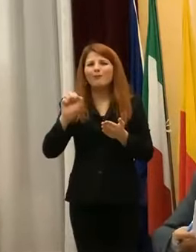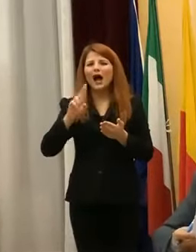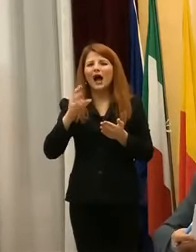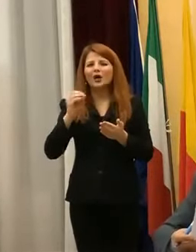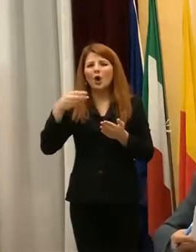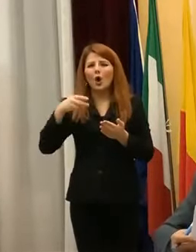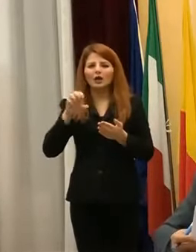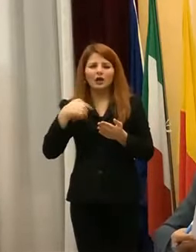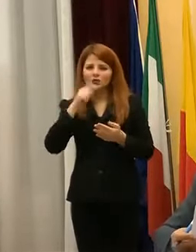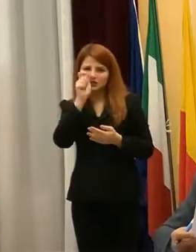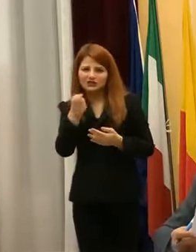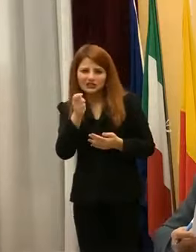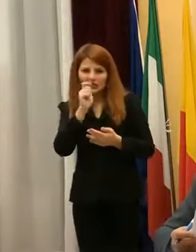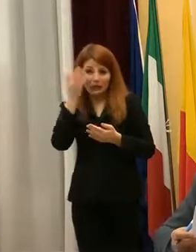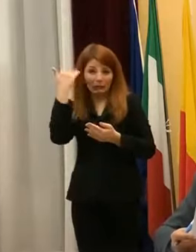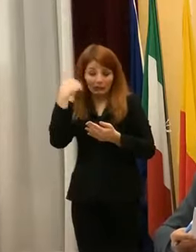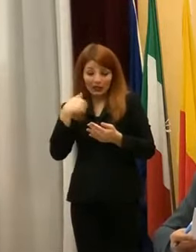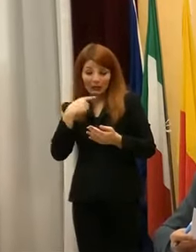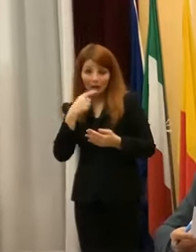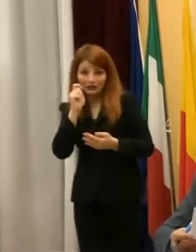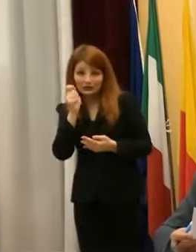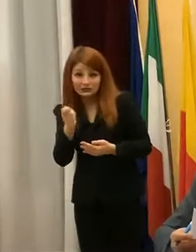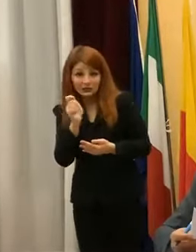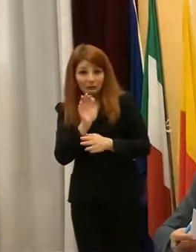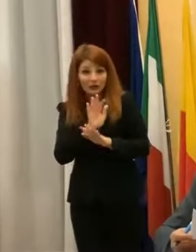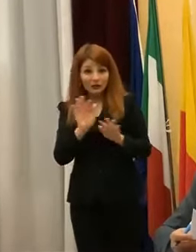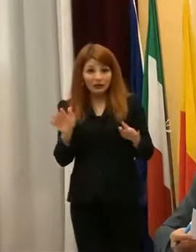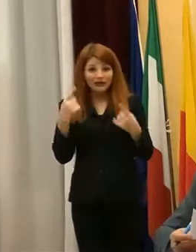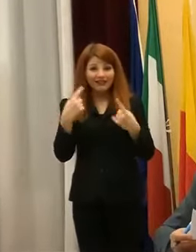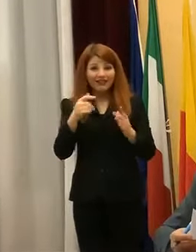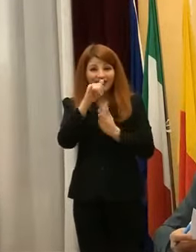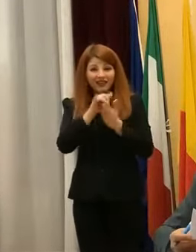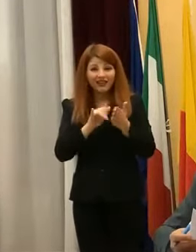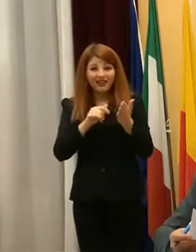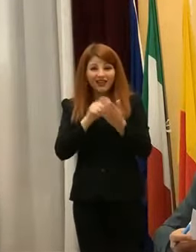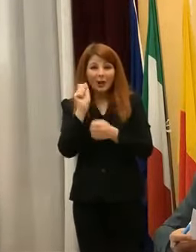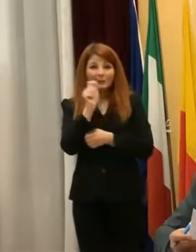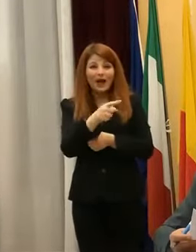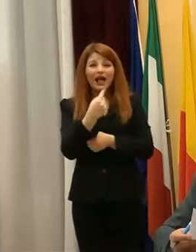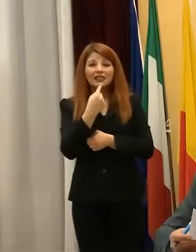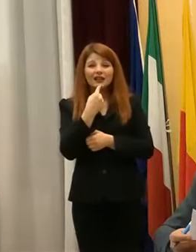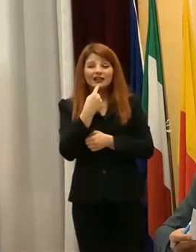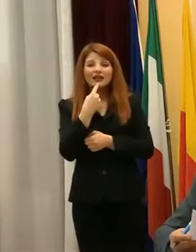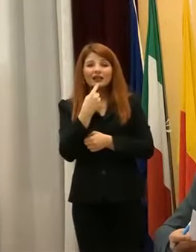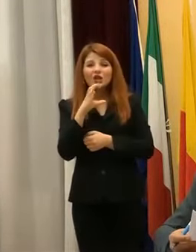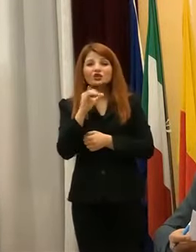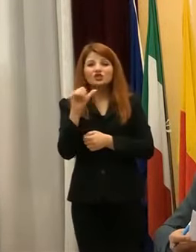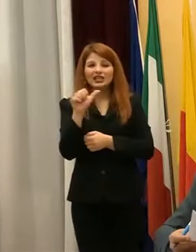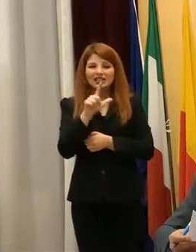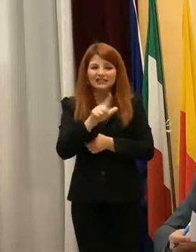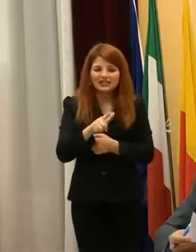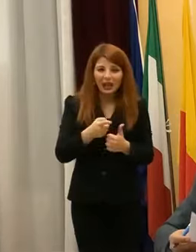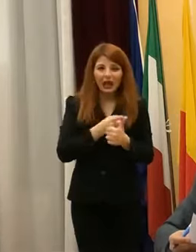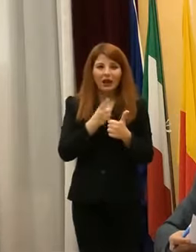indirizzato, attenzione, al responsabile organizzativo della CISL Funzione Pubblica di Messina, dottoressa